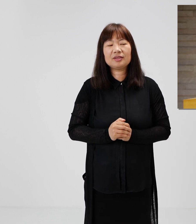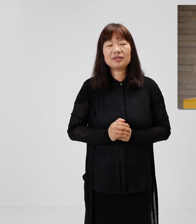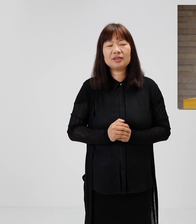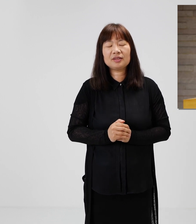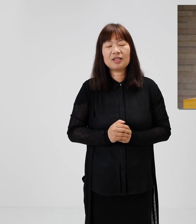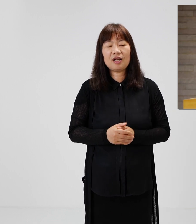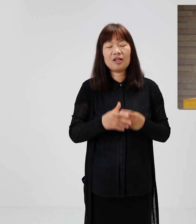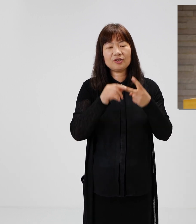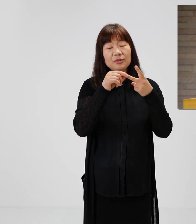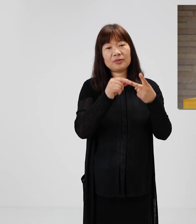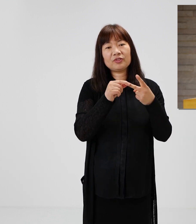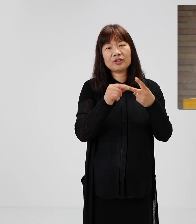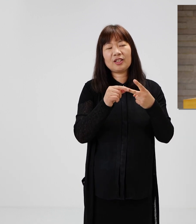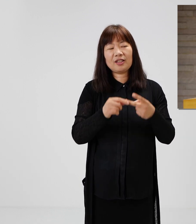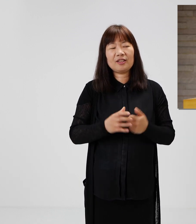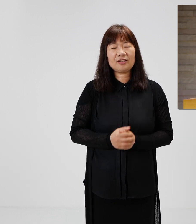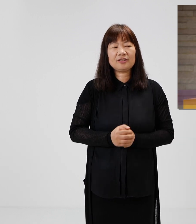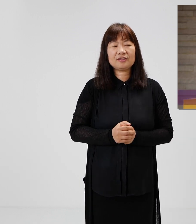두 번째